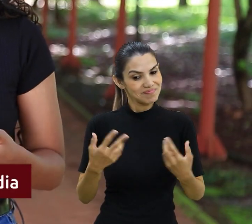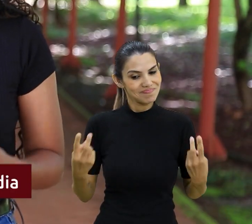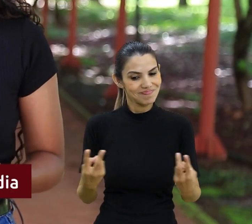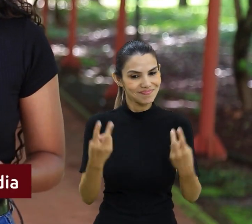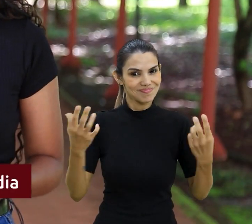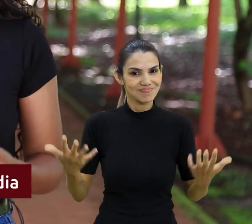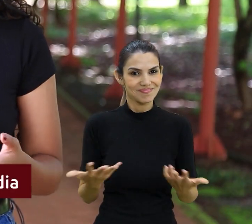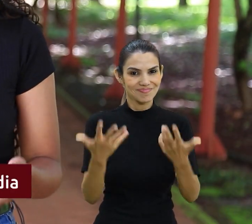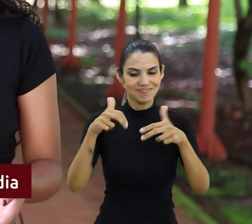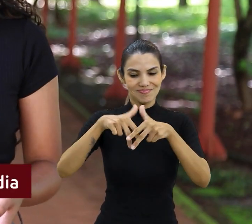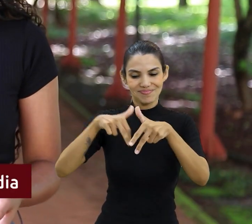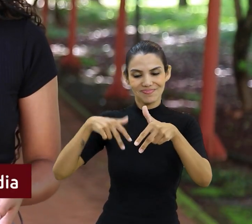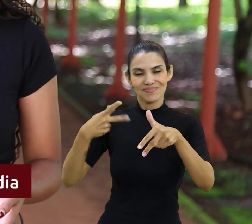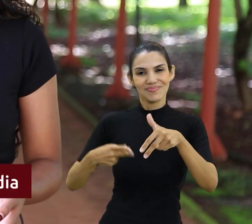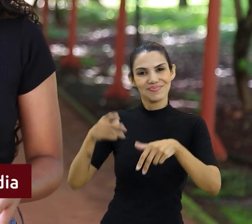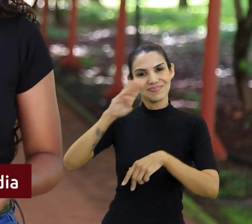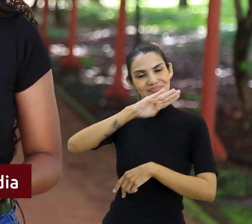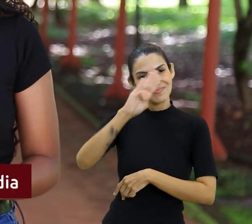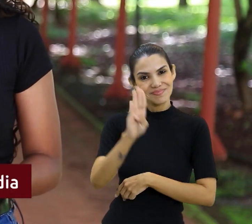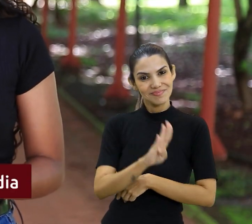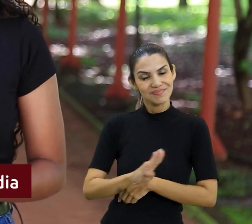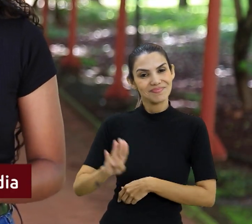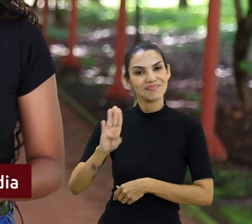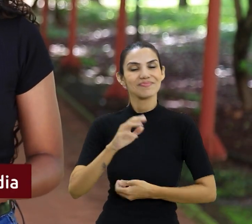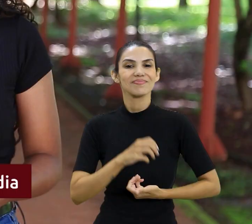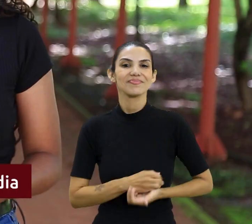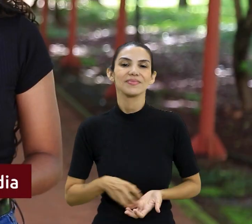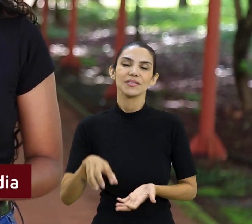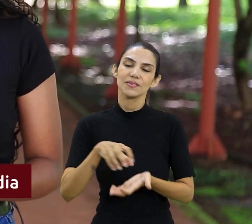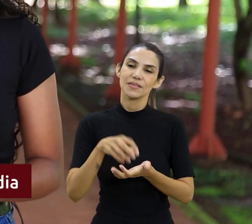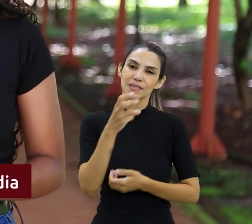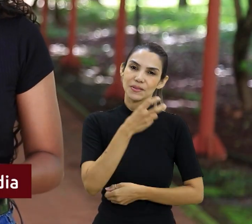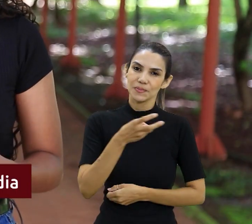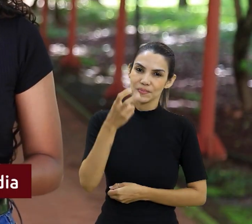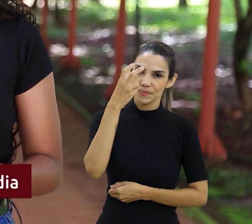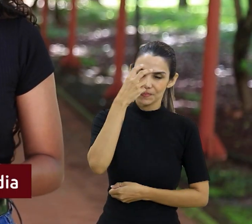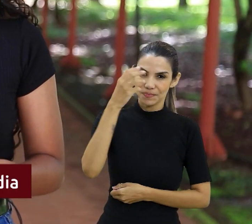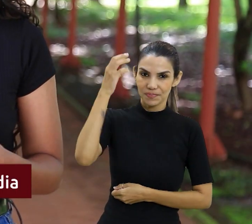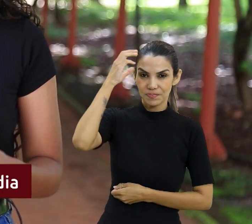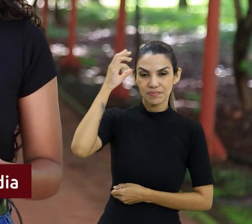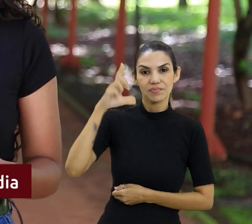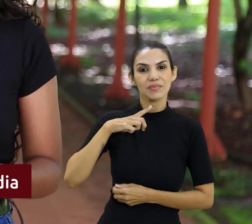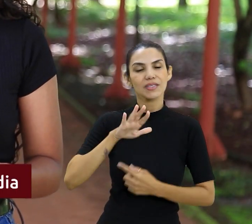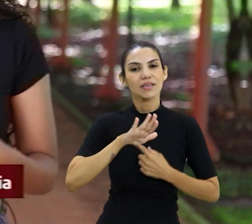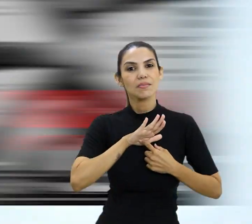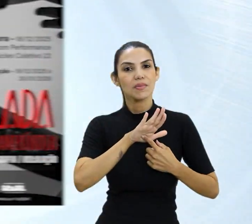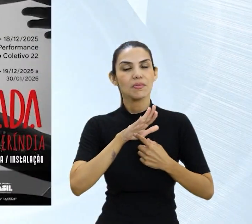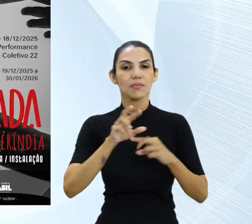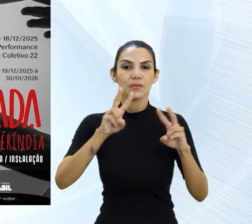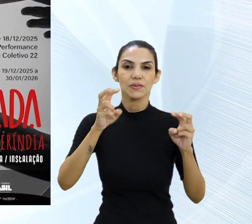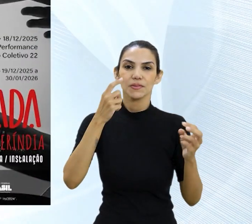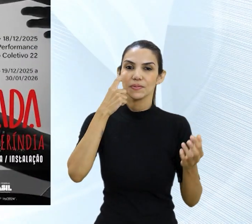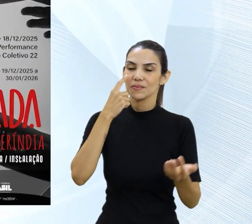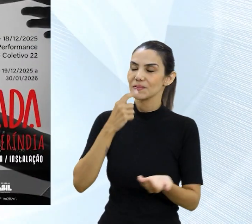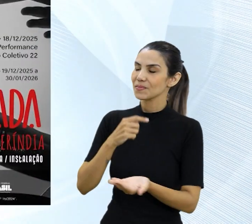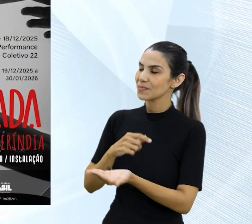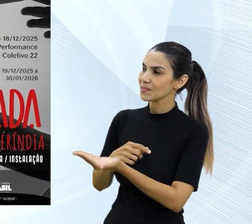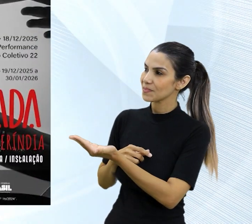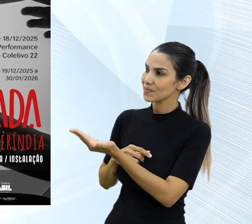a ancestralidade brasileira. A Vila Cultural Cora Coralina recebe a exposição